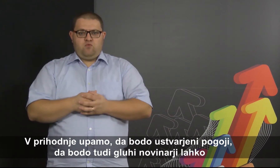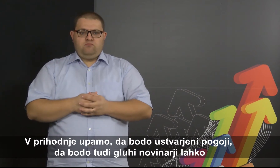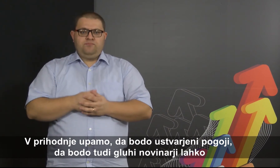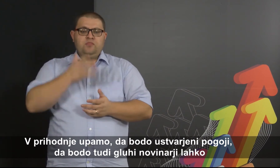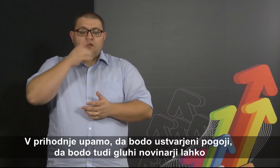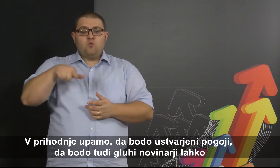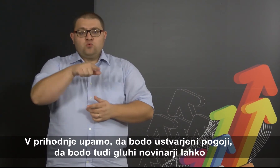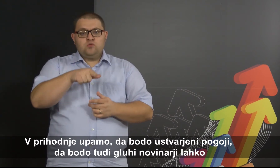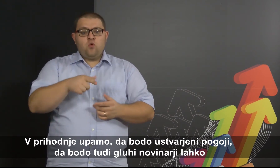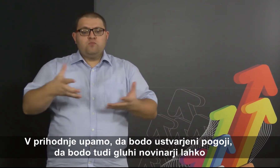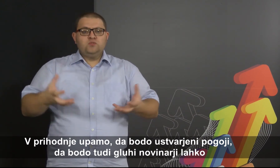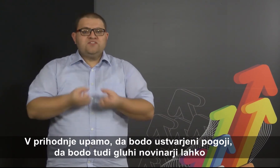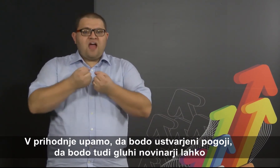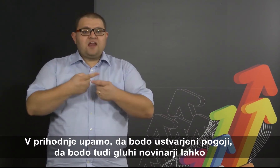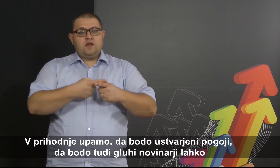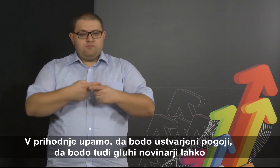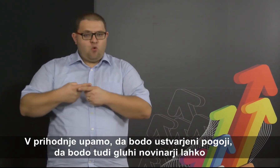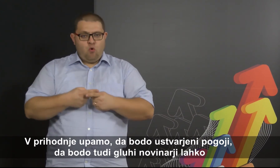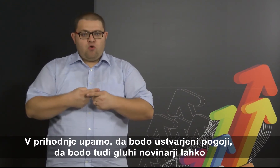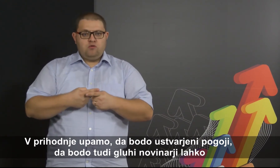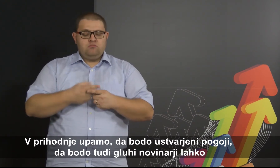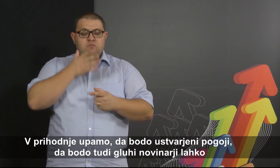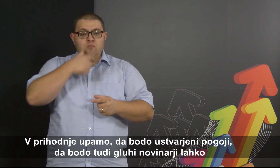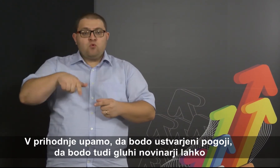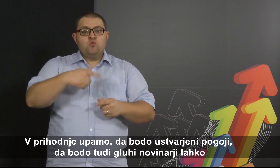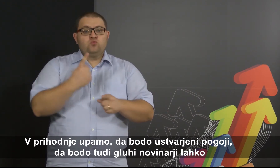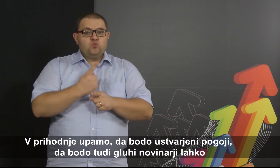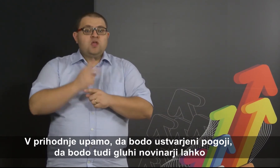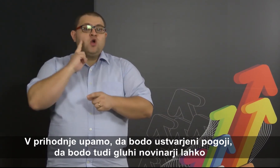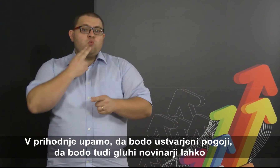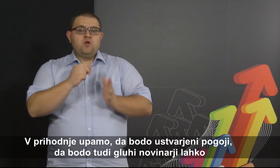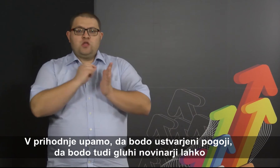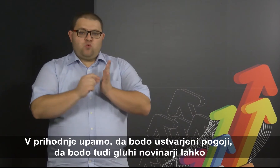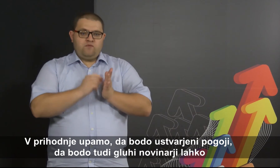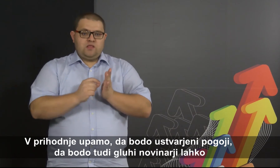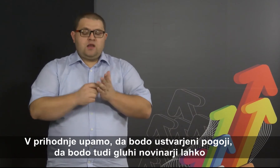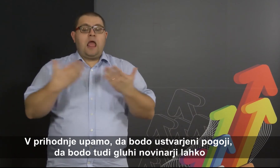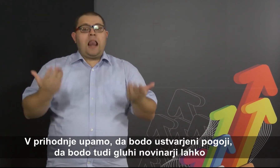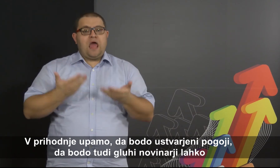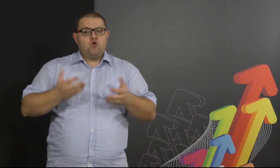Thank you.